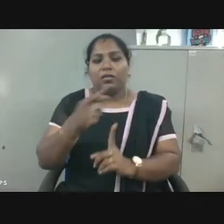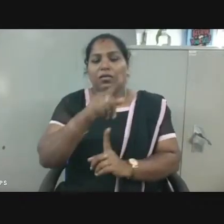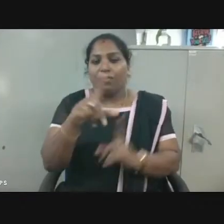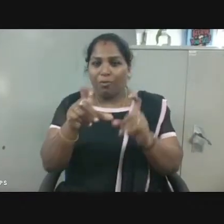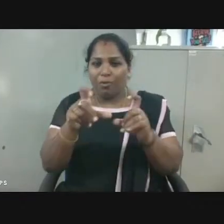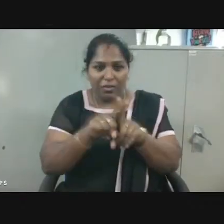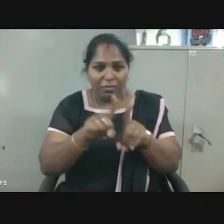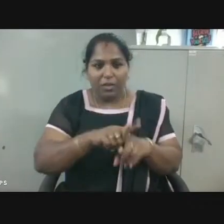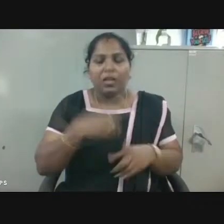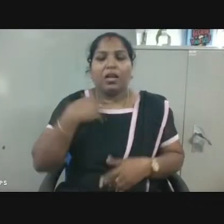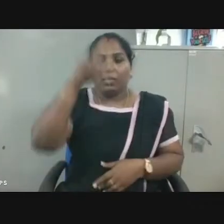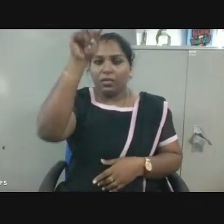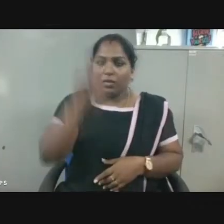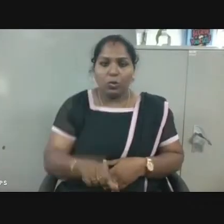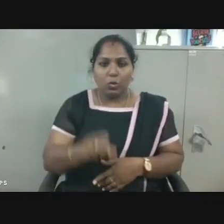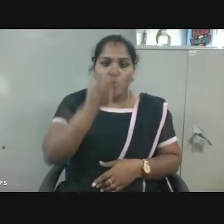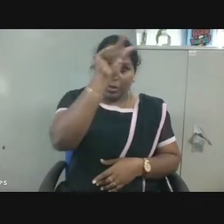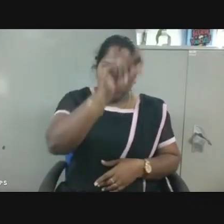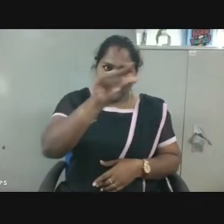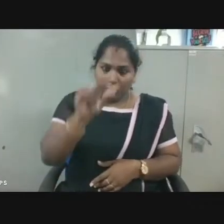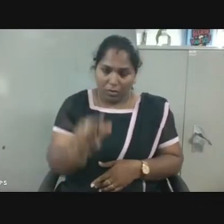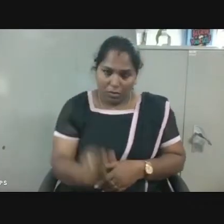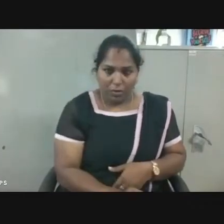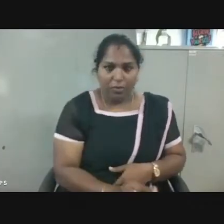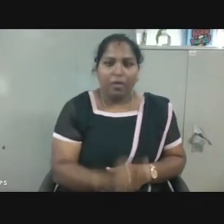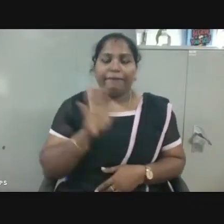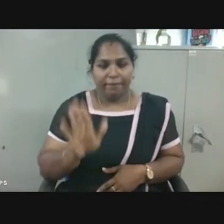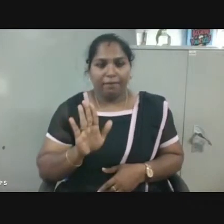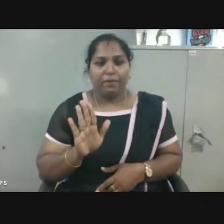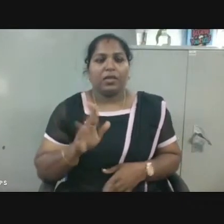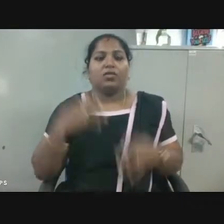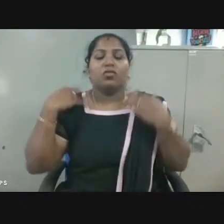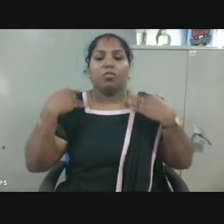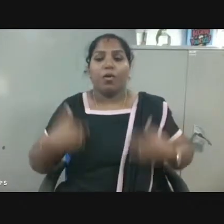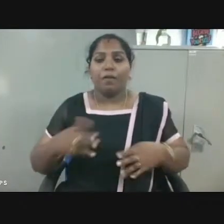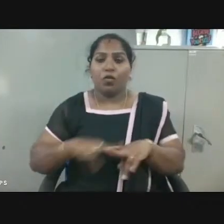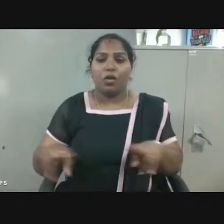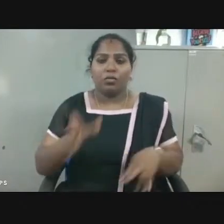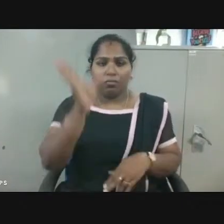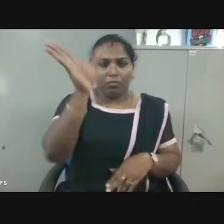സ്കോളിയോസിസ്. അപ്പൊ അവര് ഇരിക്കുമ്പോൾ അവരുടെ നട്ടല് വളഞ്ഞ് ദേഹം മുഴുവനായിട്ടൊരു ചെരിവ് കാണും.